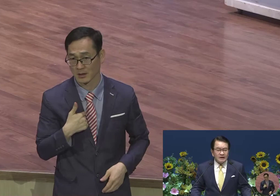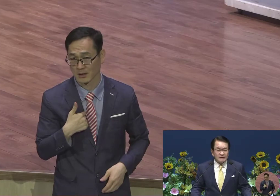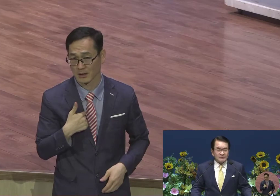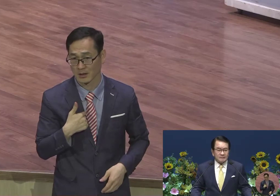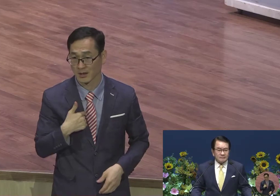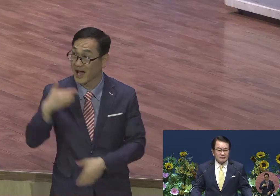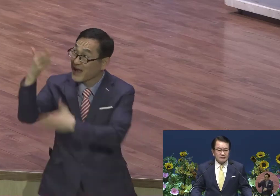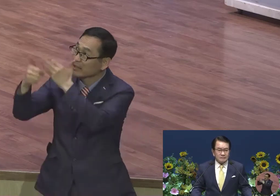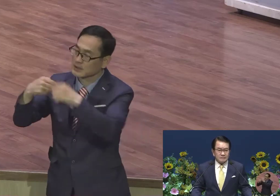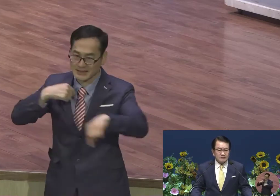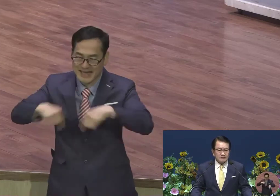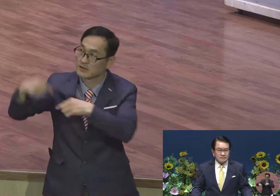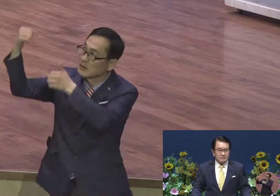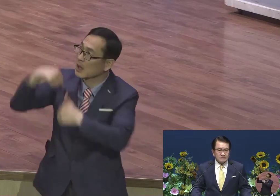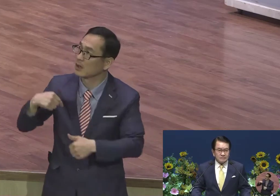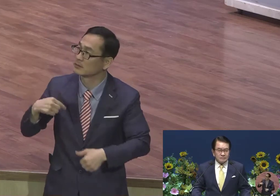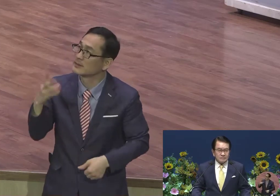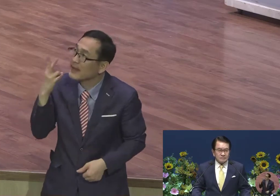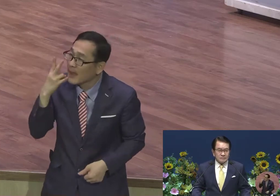종이 되어 있어요.